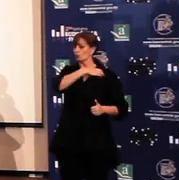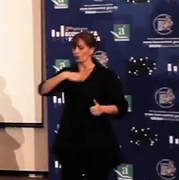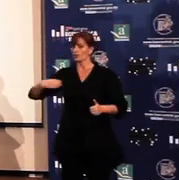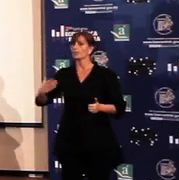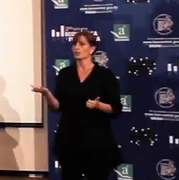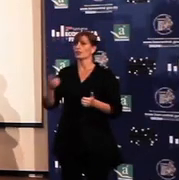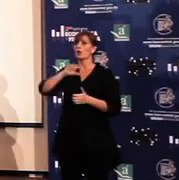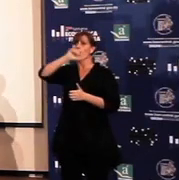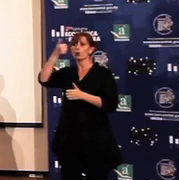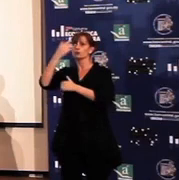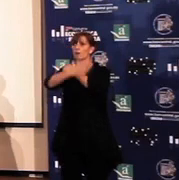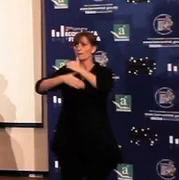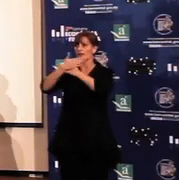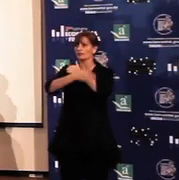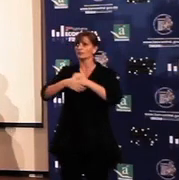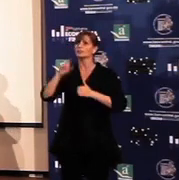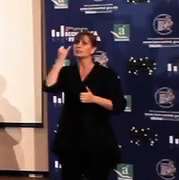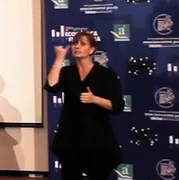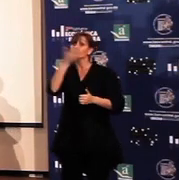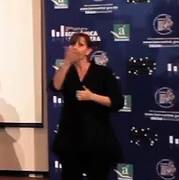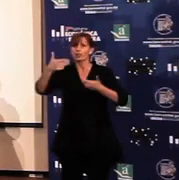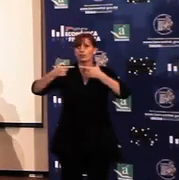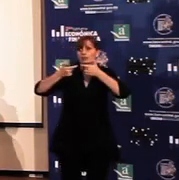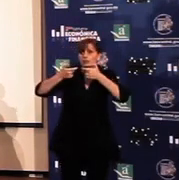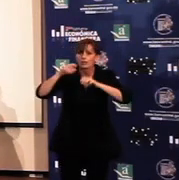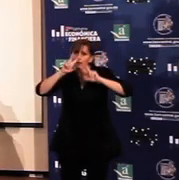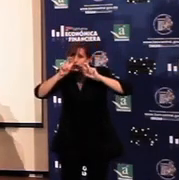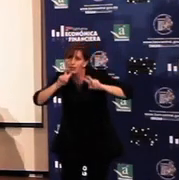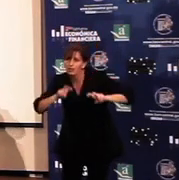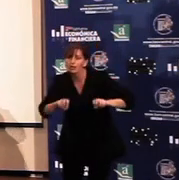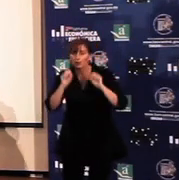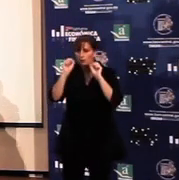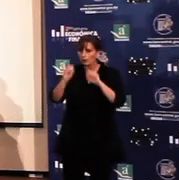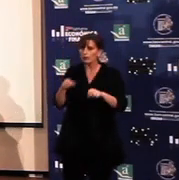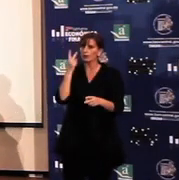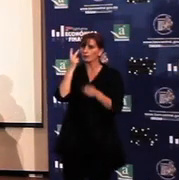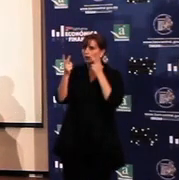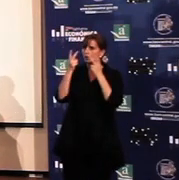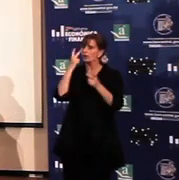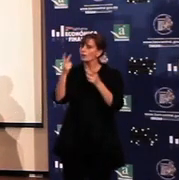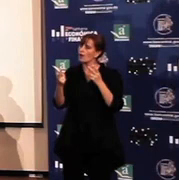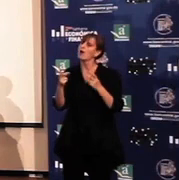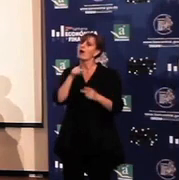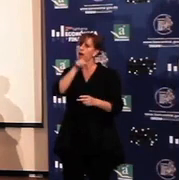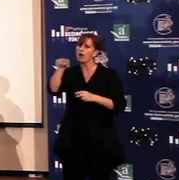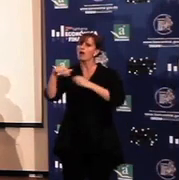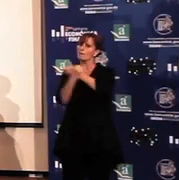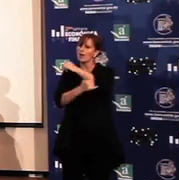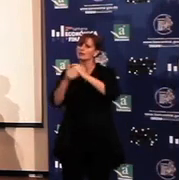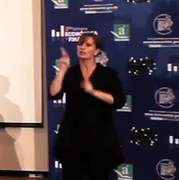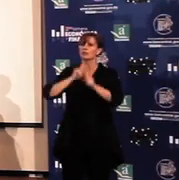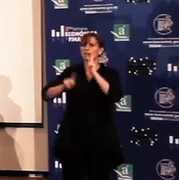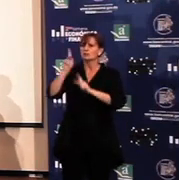países si ustedes googlean investigan se pueden dar cuenta como cada vez más son inclusivos y accesibles